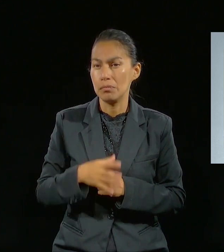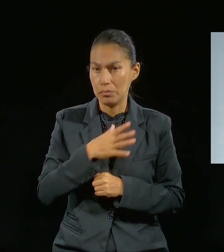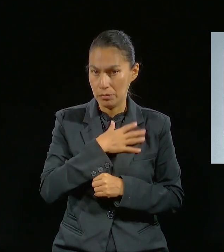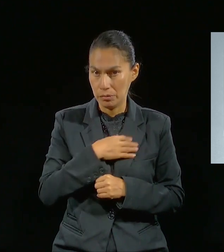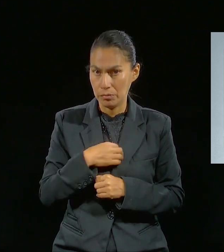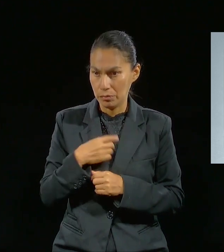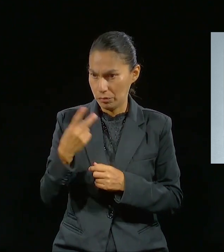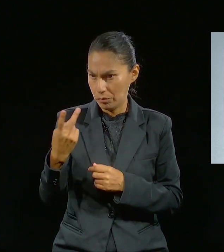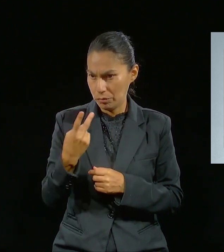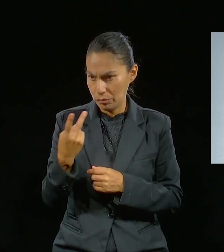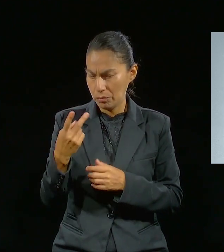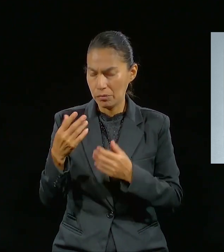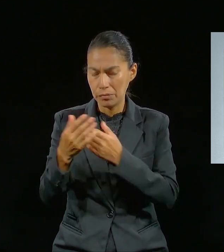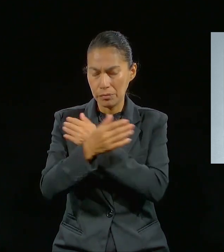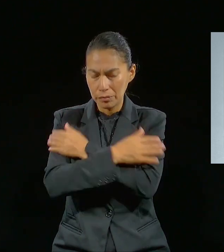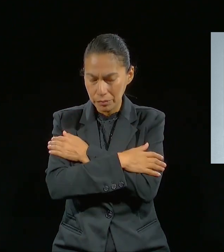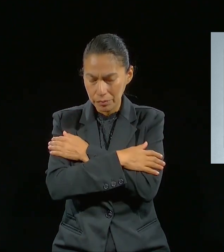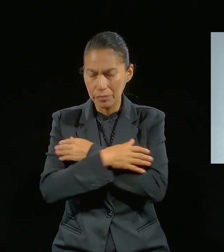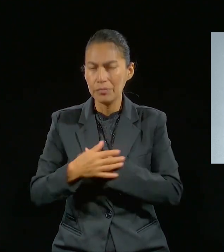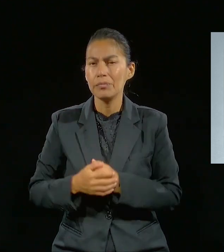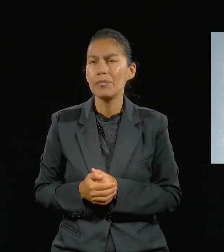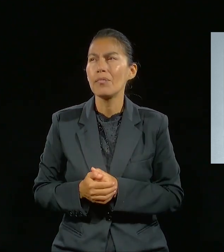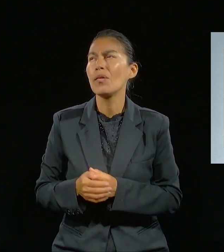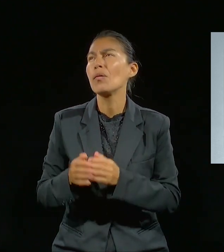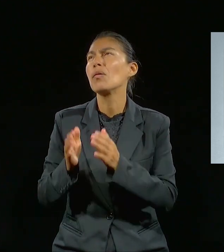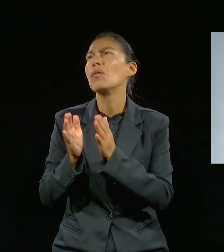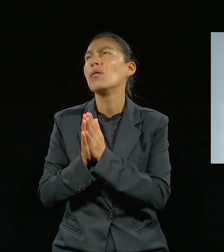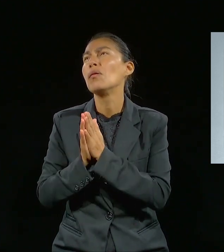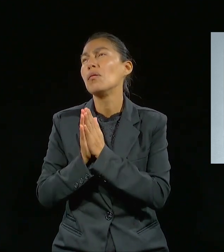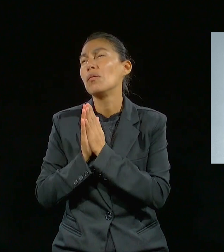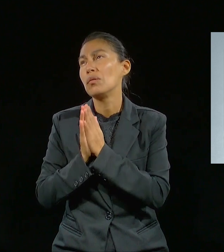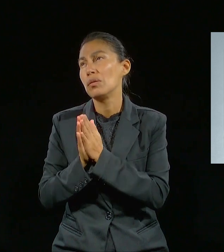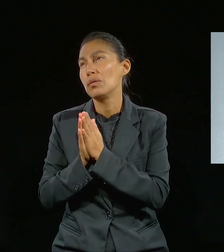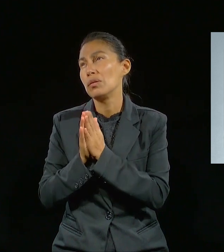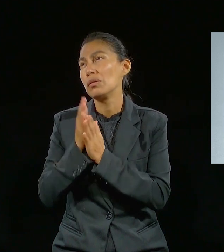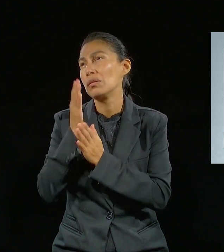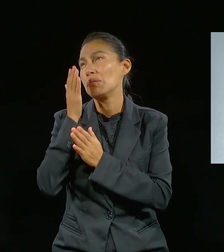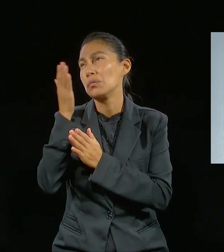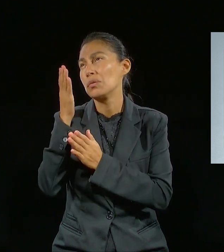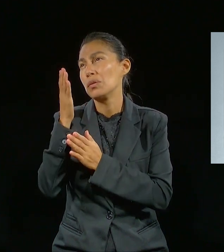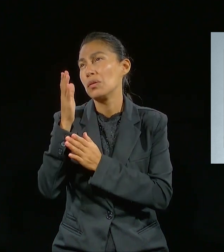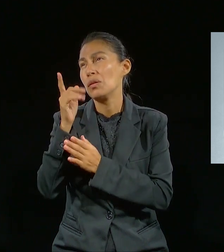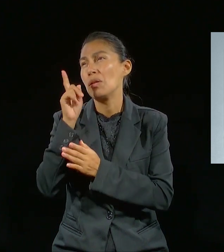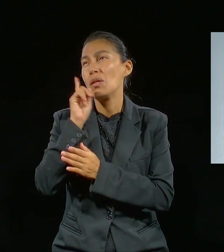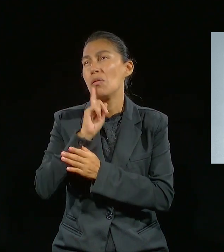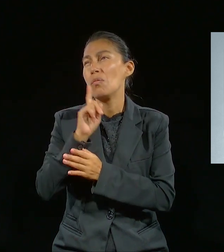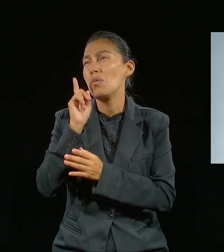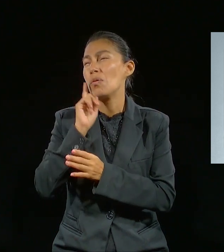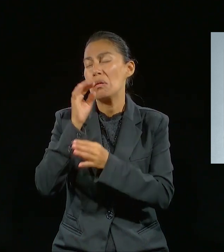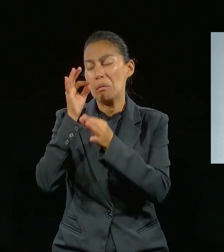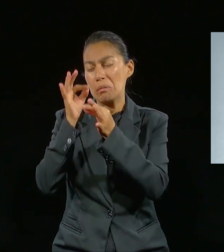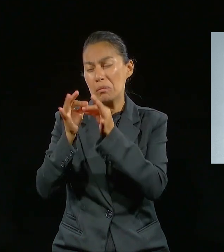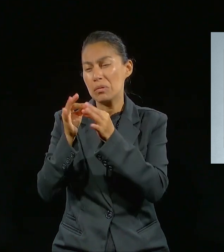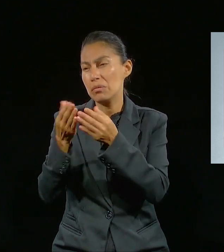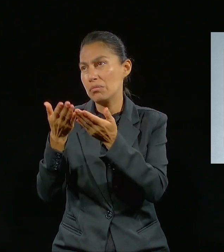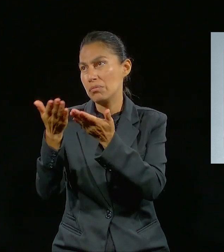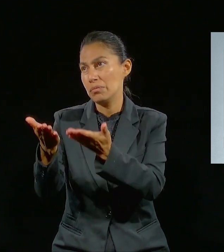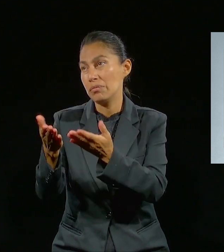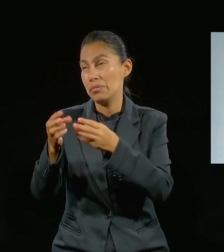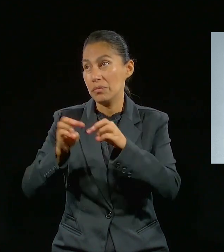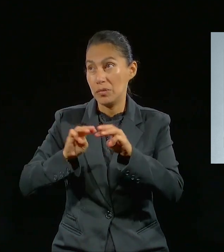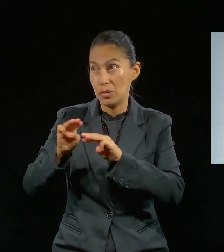él estaba ahí conmigo, ahí abrazados, yo te pido, Señor, que le des la joven